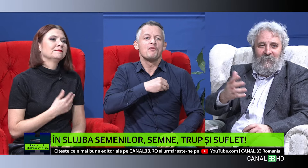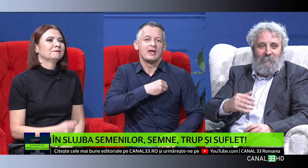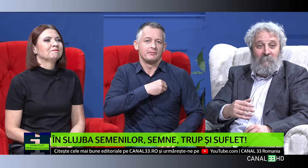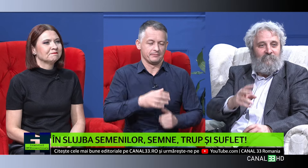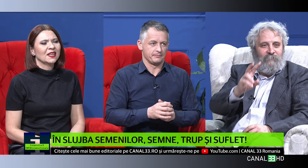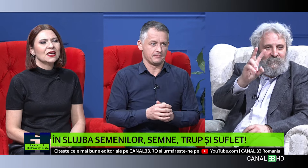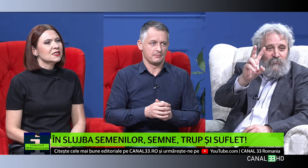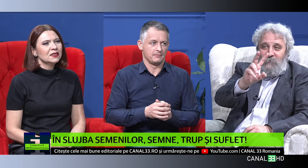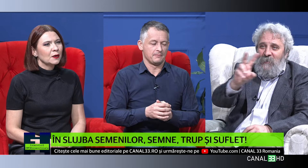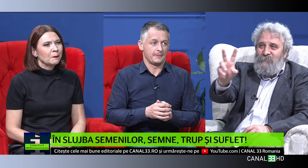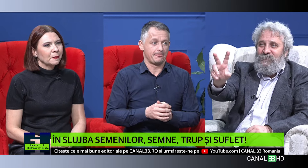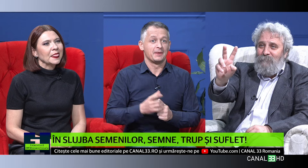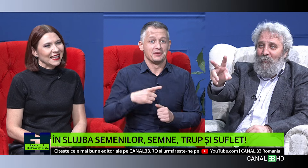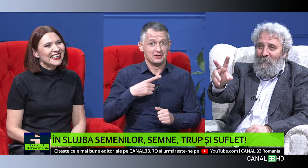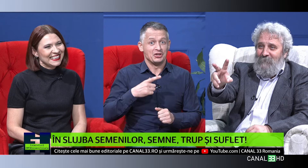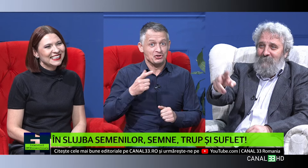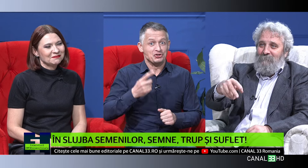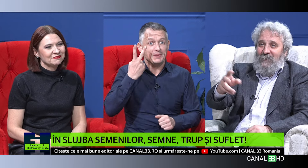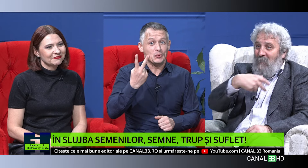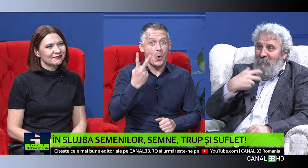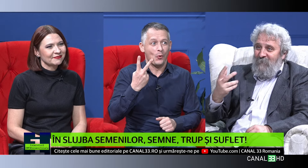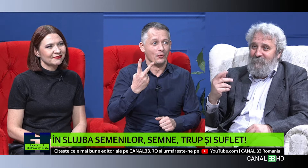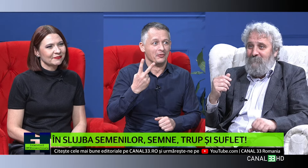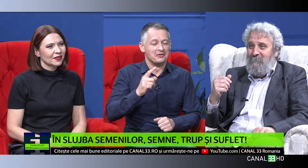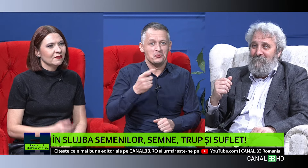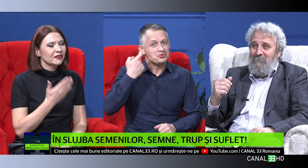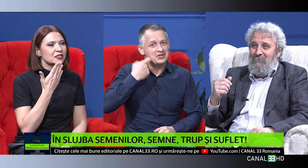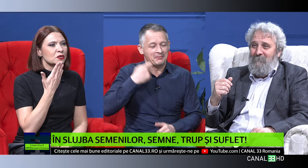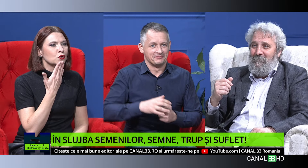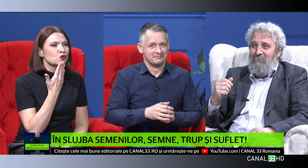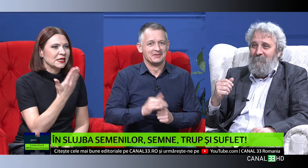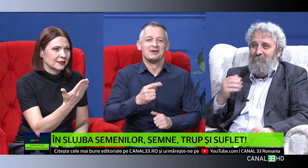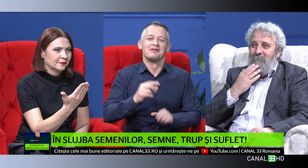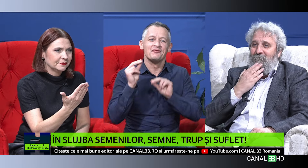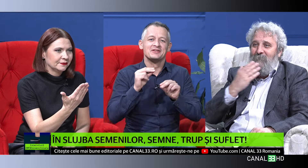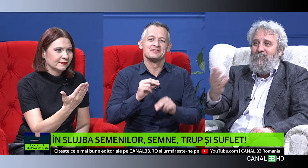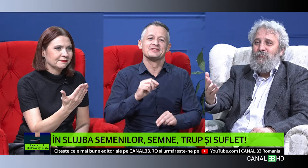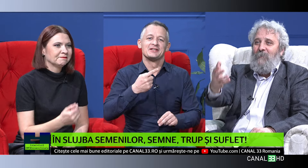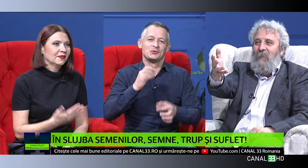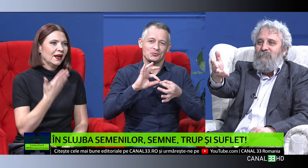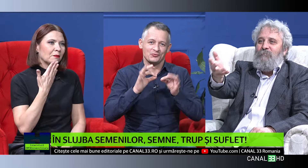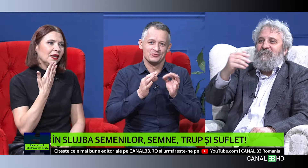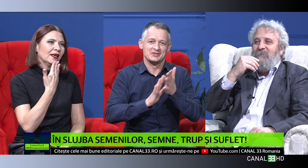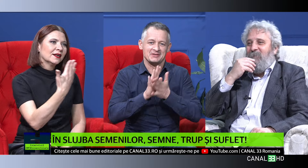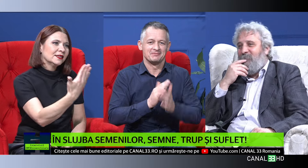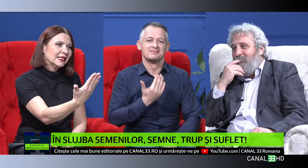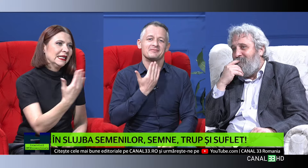alta. Deci deja știm două, dar habar n-avem. Vă învăț și mulțumesc. Așa. De la mine treia, către da.